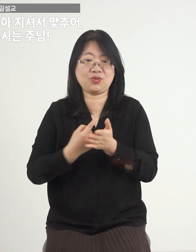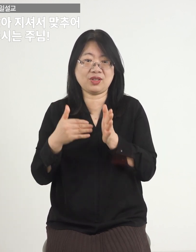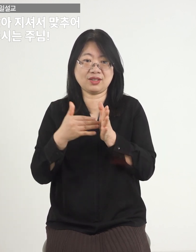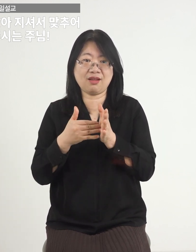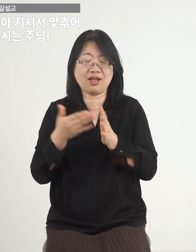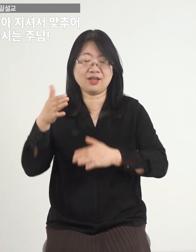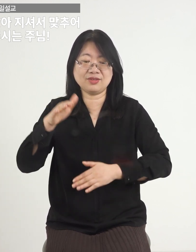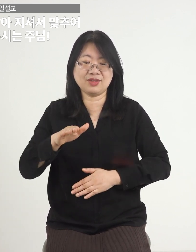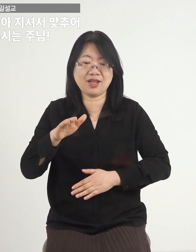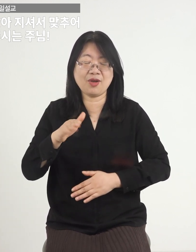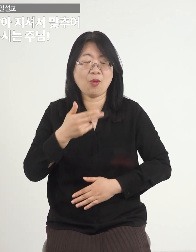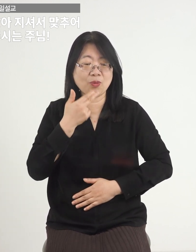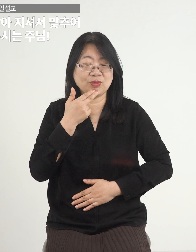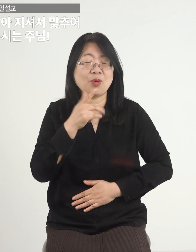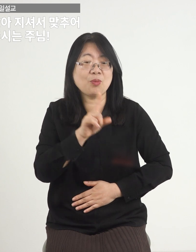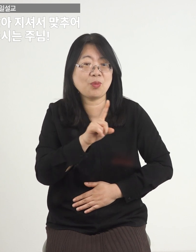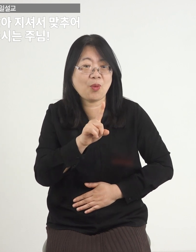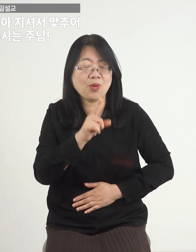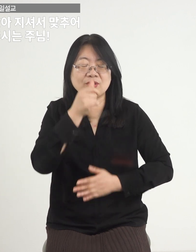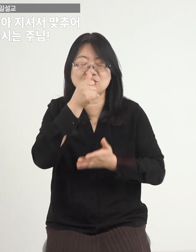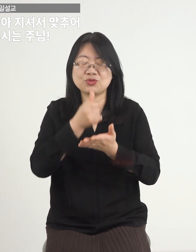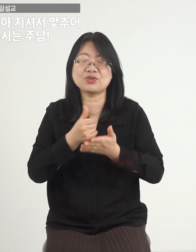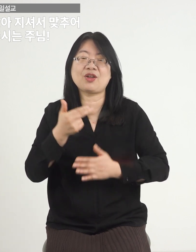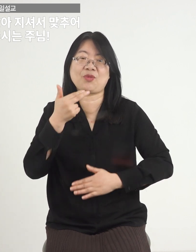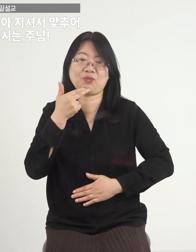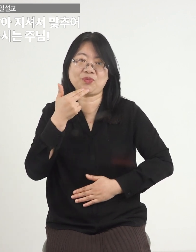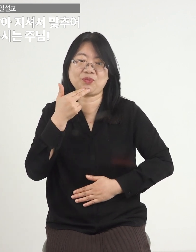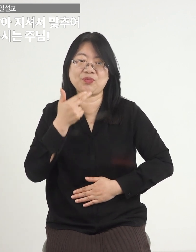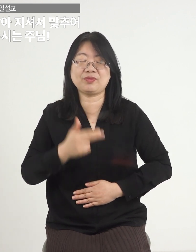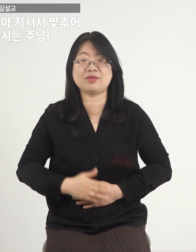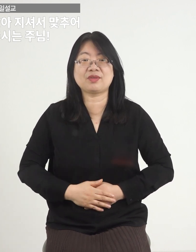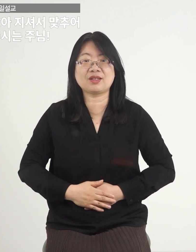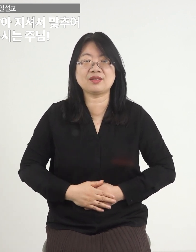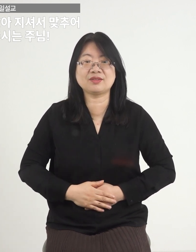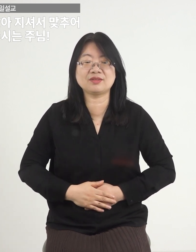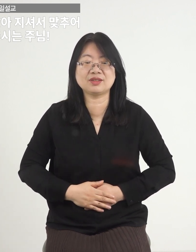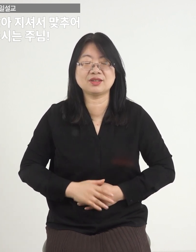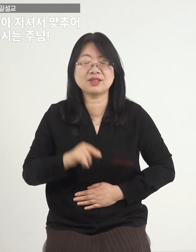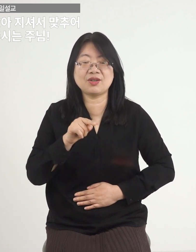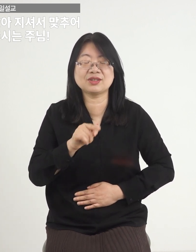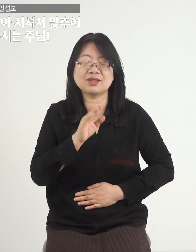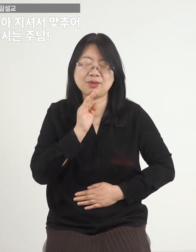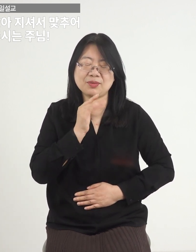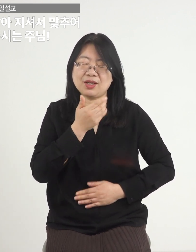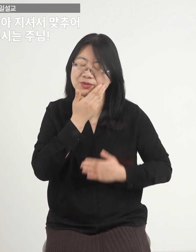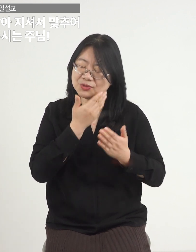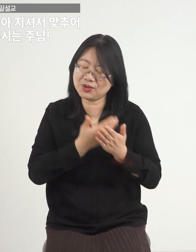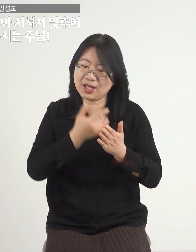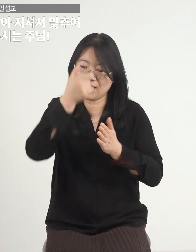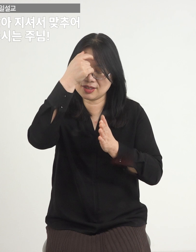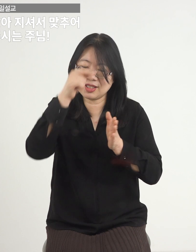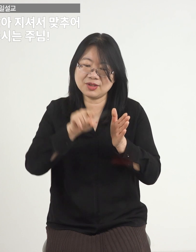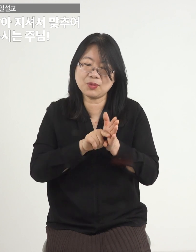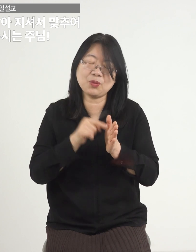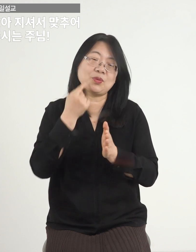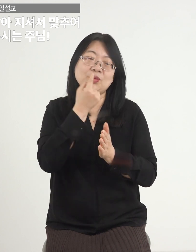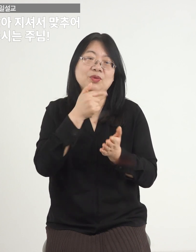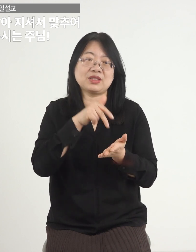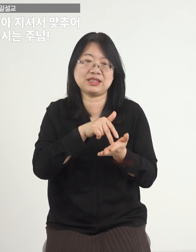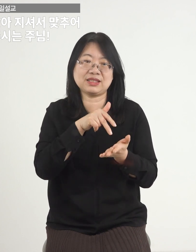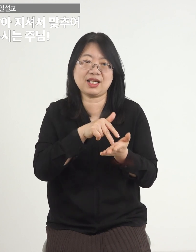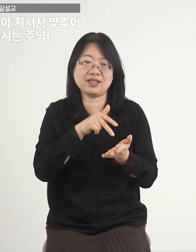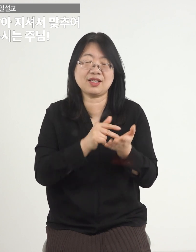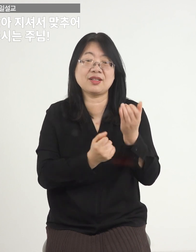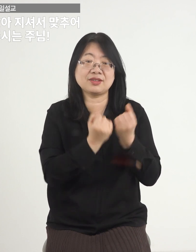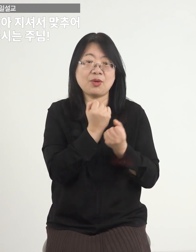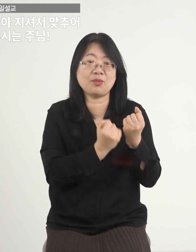그런데 뭐는 없으시다고요? 죄는 없으시다고요. 이것이 아주 중요한 기독론적인 설명입니다.